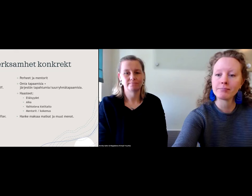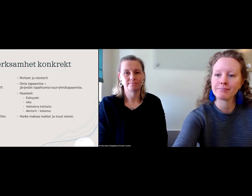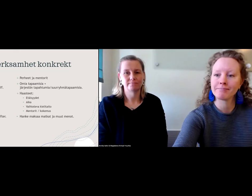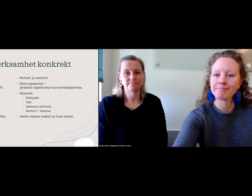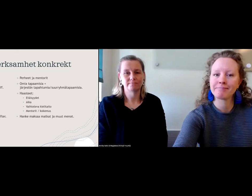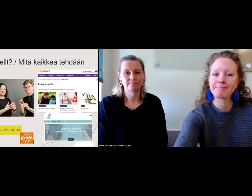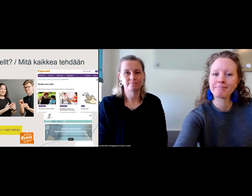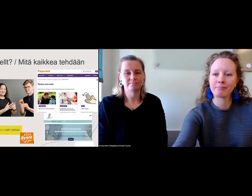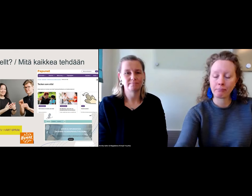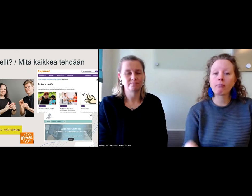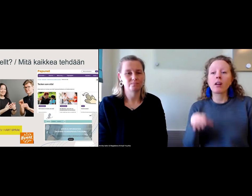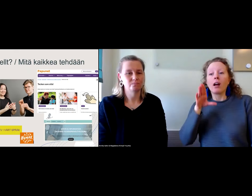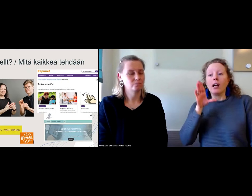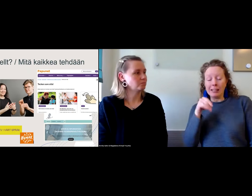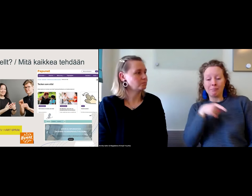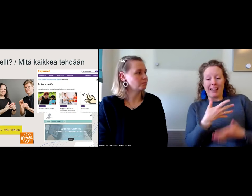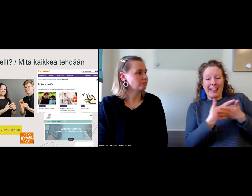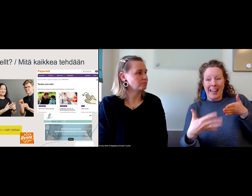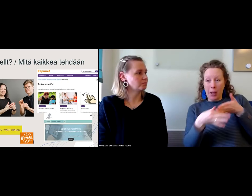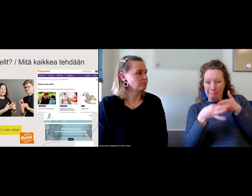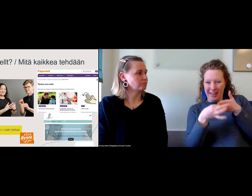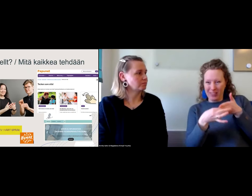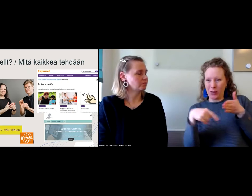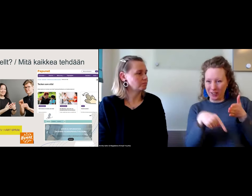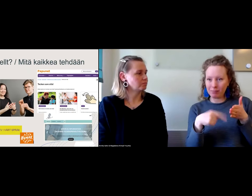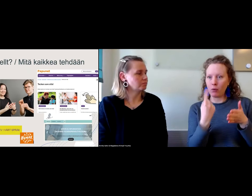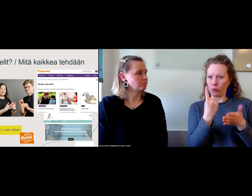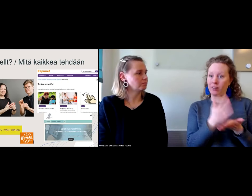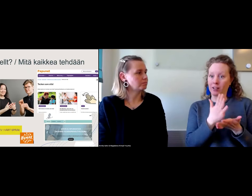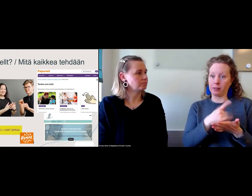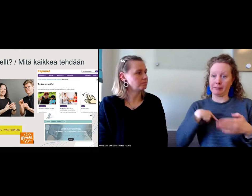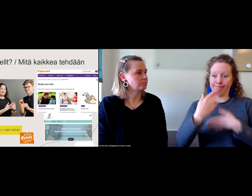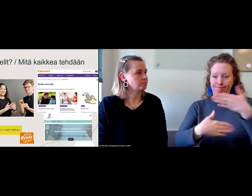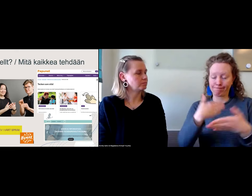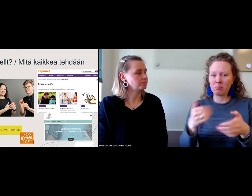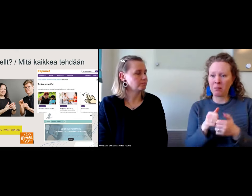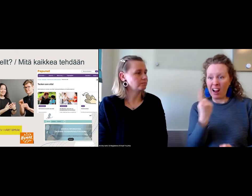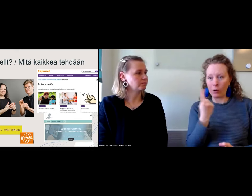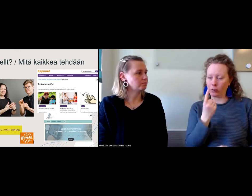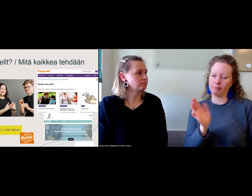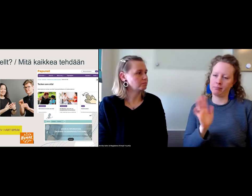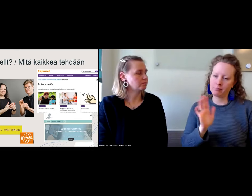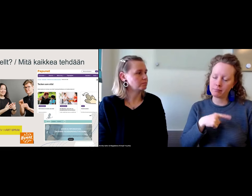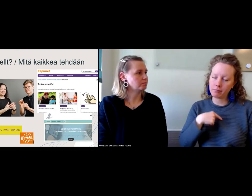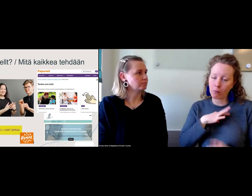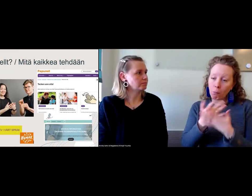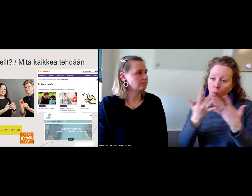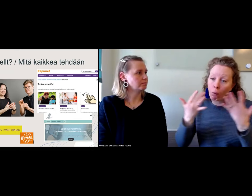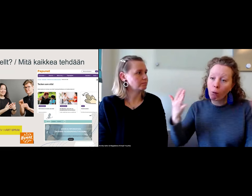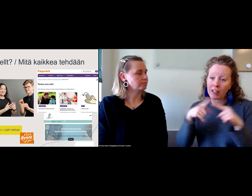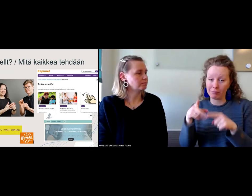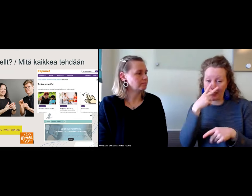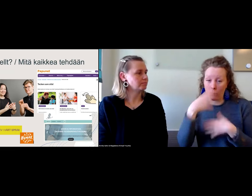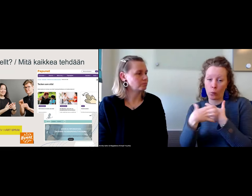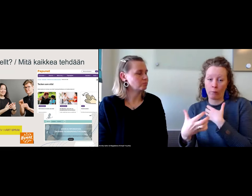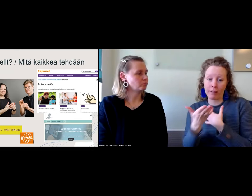Katsotaan, miten se sitten lähtee menemään. Ja tämä kielimentoritoiminta on kuitenkin vain yksi osa